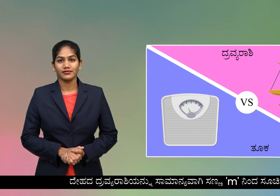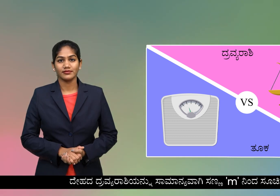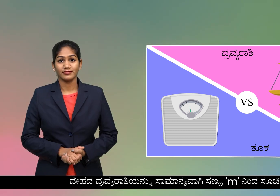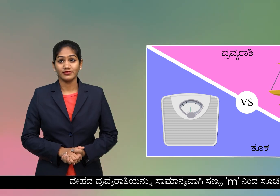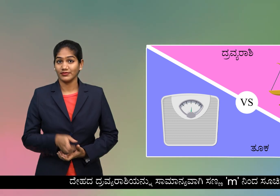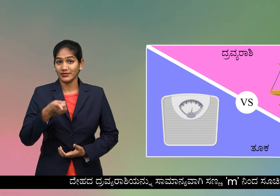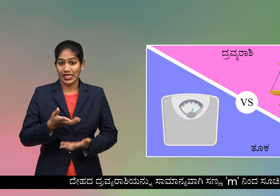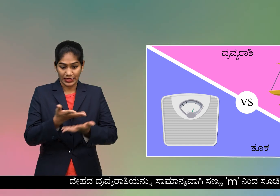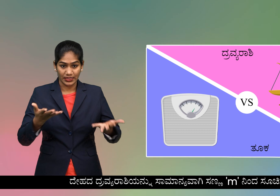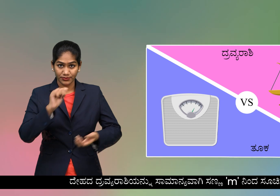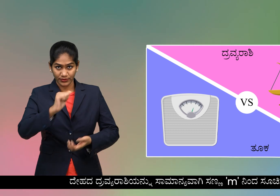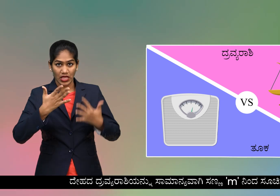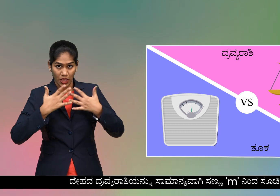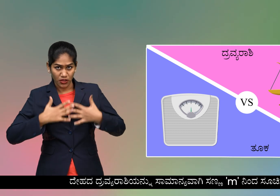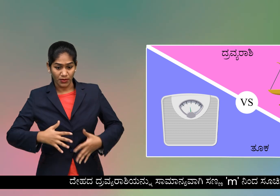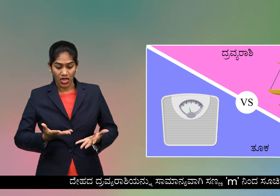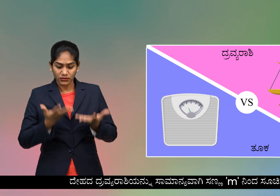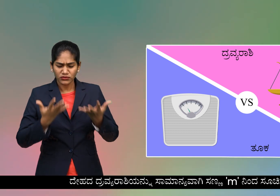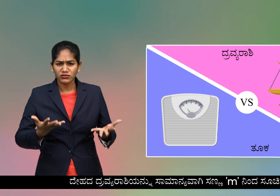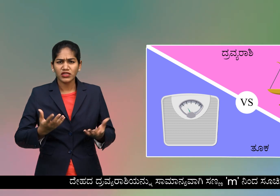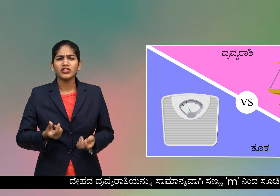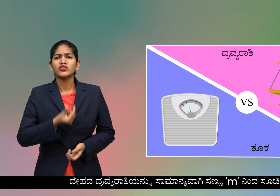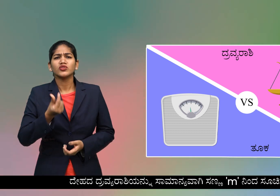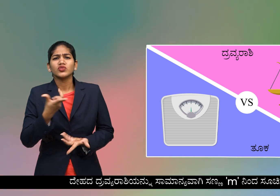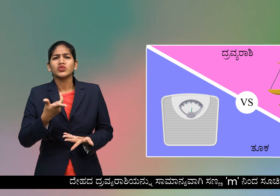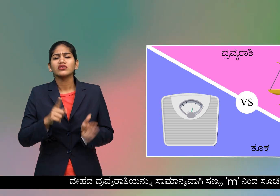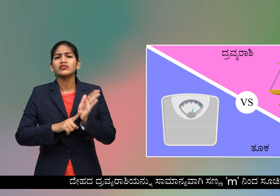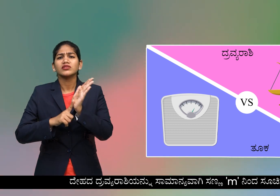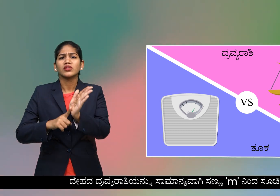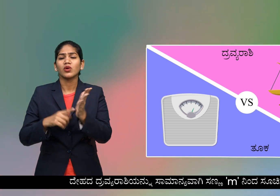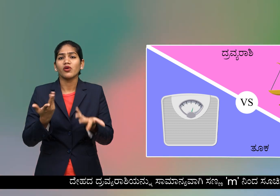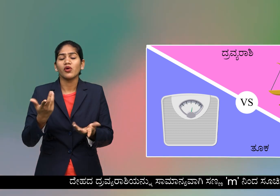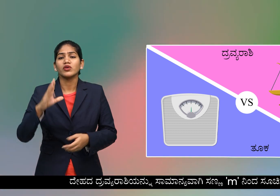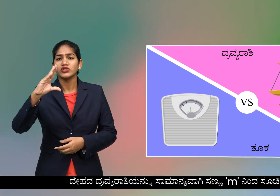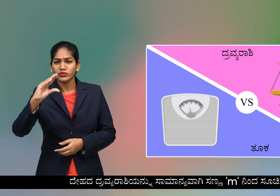ದೇಹದ ದ್ರವ್ಯರಾಶಿಯನ್ನು ಸಾಮಾನ್ಯವಾಗಿ ಸಣ್ಣ m ನಿಂದ ಸೂಚಿಸಲಾಗುತ್ತದೆ.